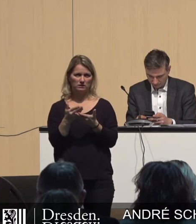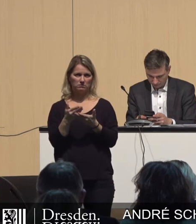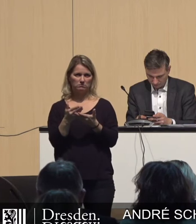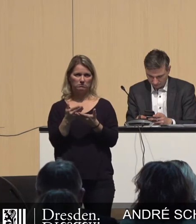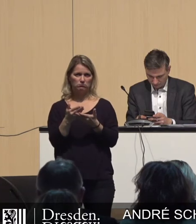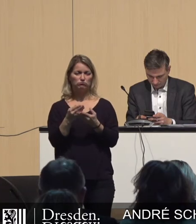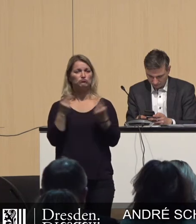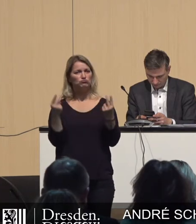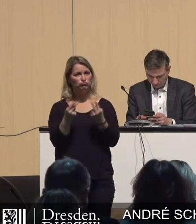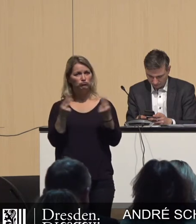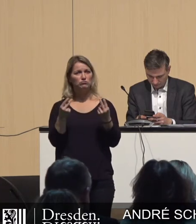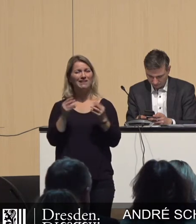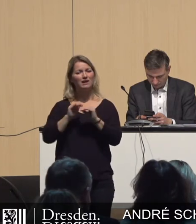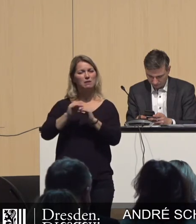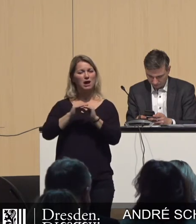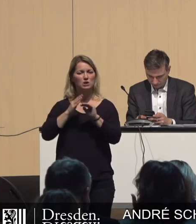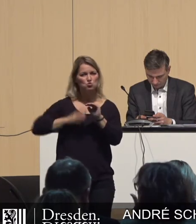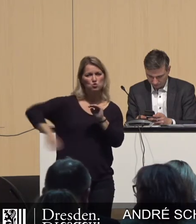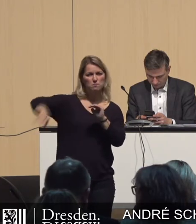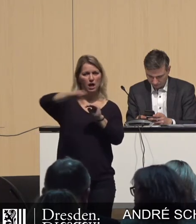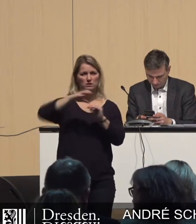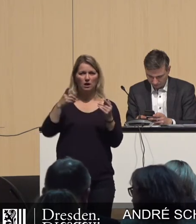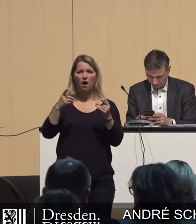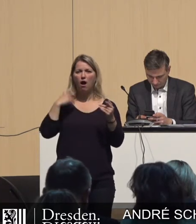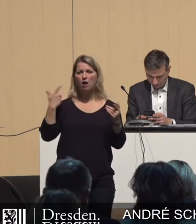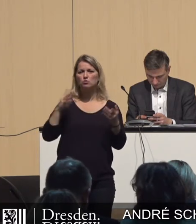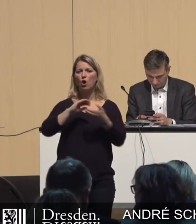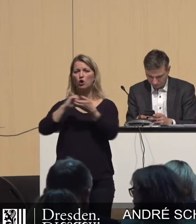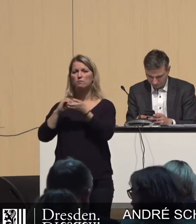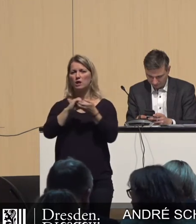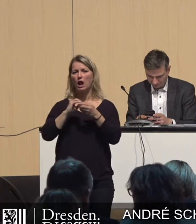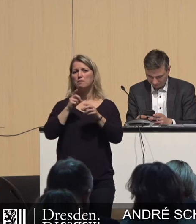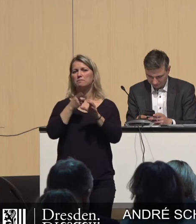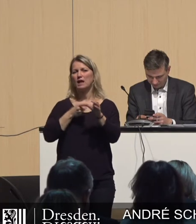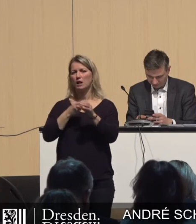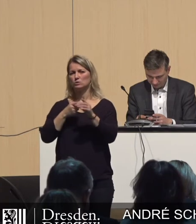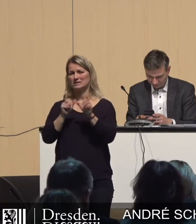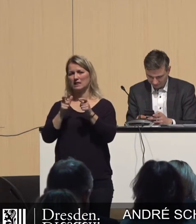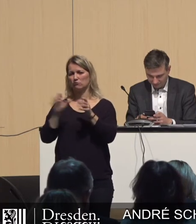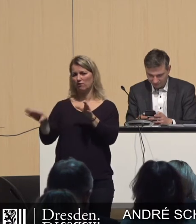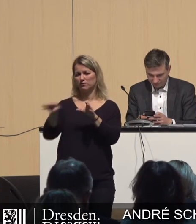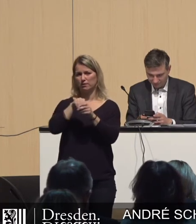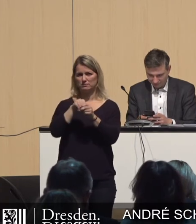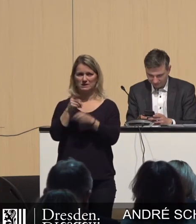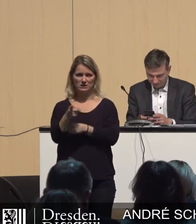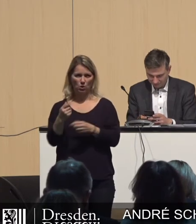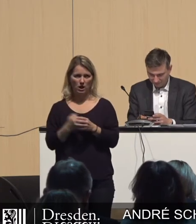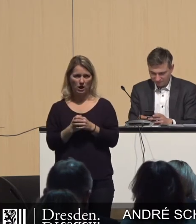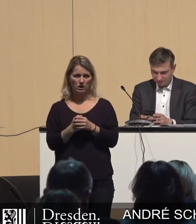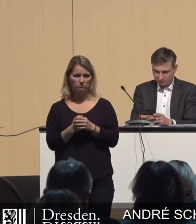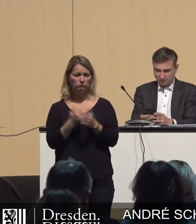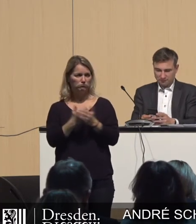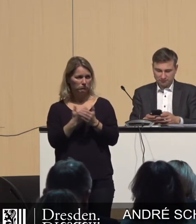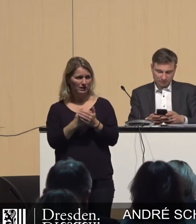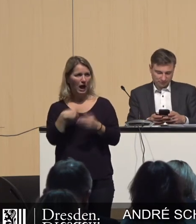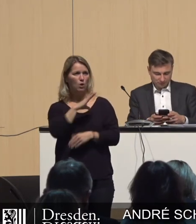die Umlandgemeinden über die kommunale Beteiligungsgesellschaft einbezogen werden, selbstverständlich der